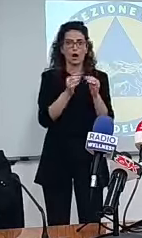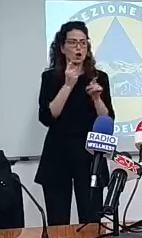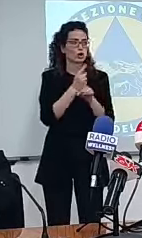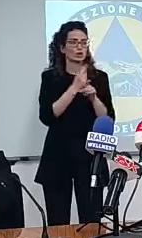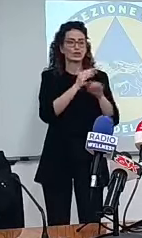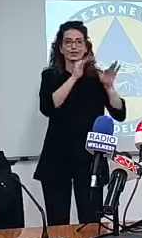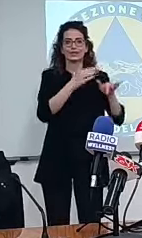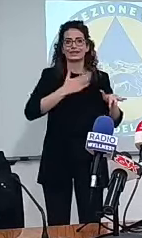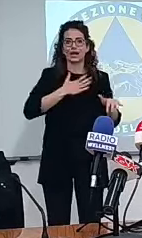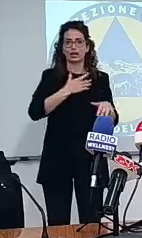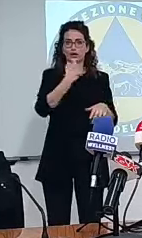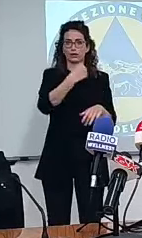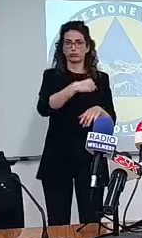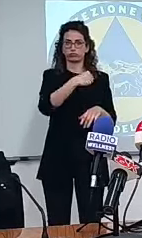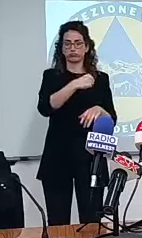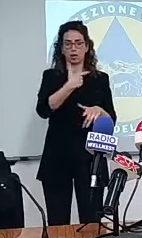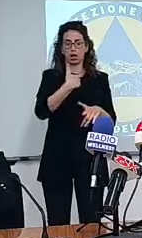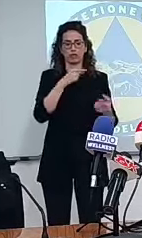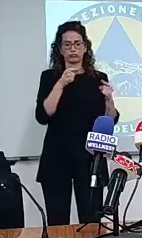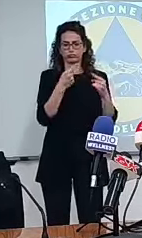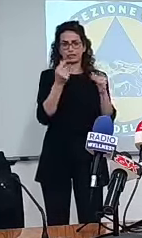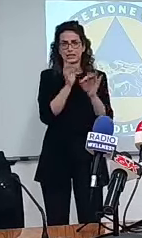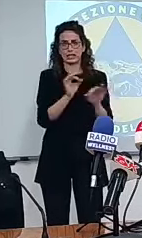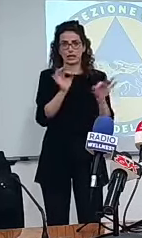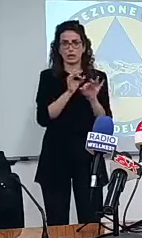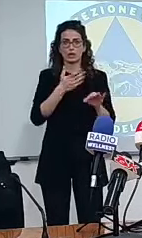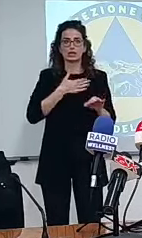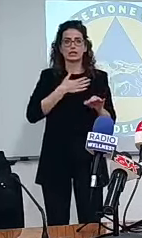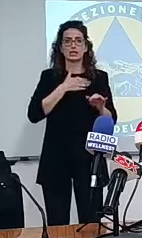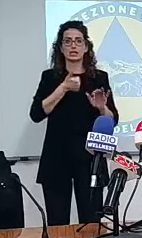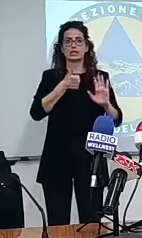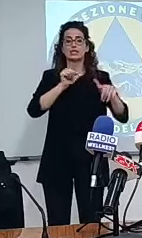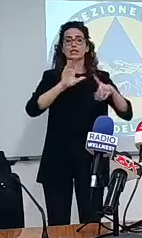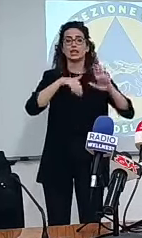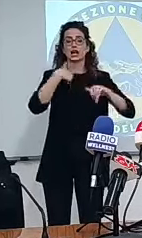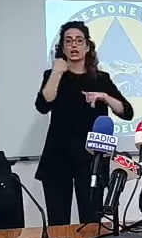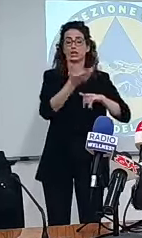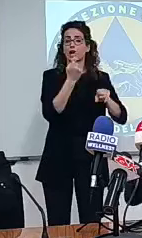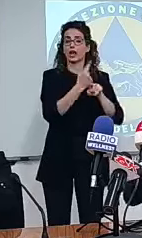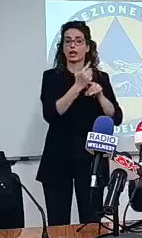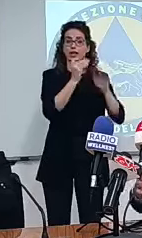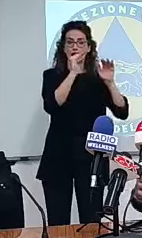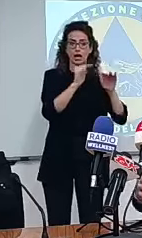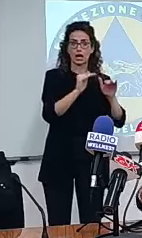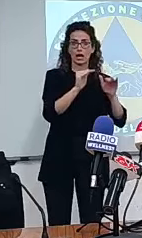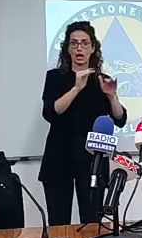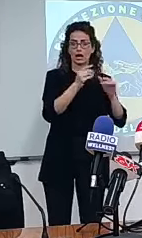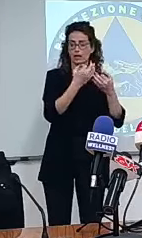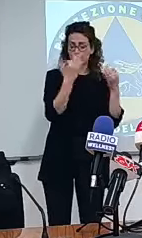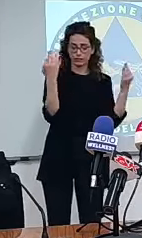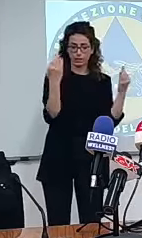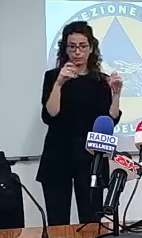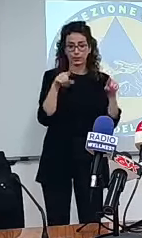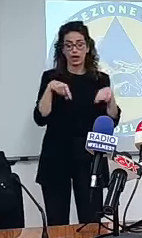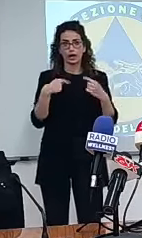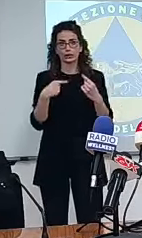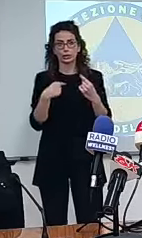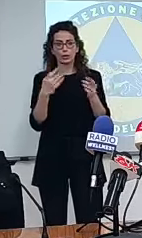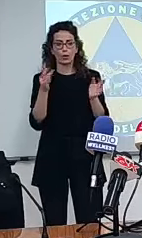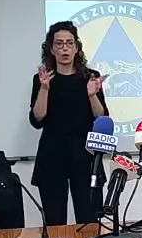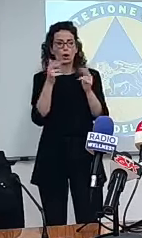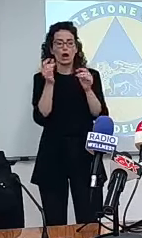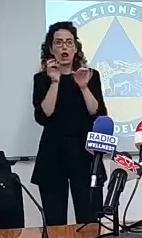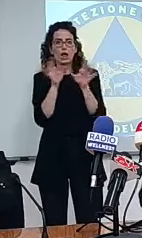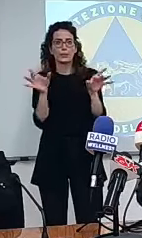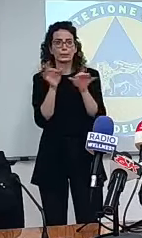si discute, dai 60 in su bisogna metterle in sicurezza, ma non possiamo neanche lasciare delle voragini nelle agende perché